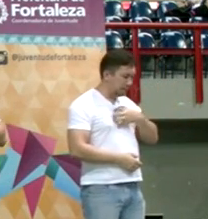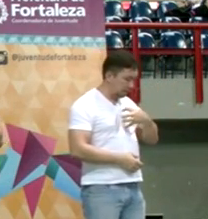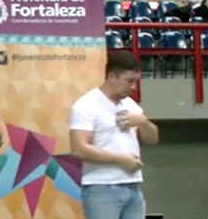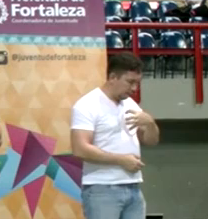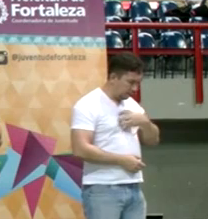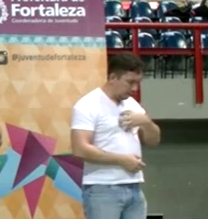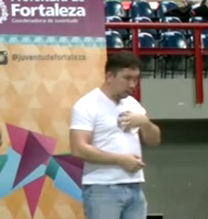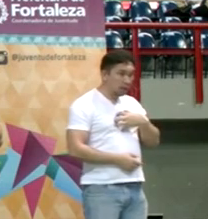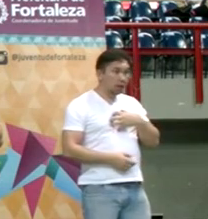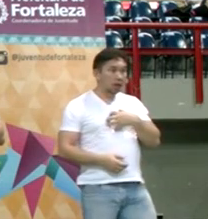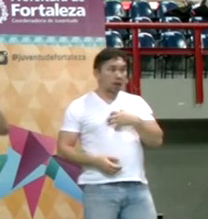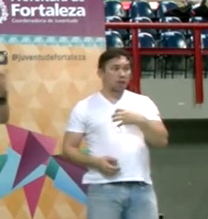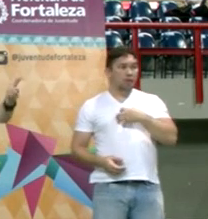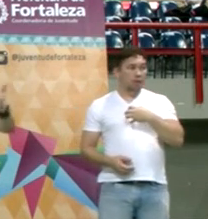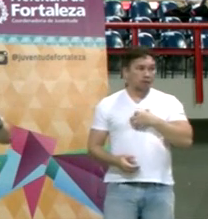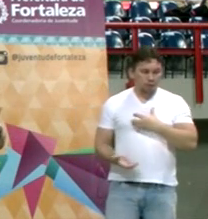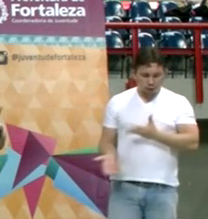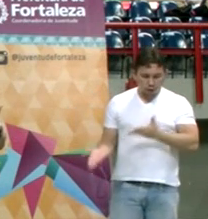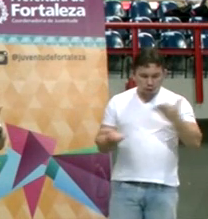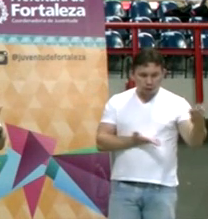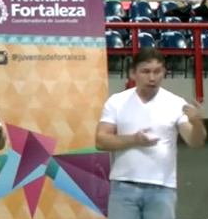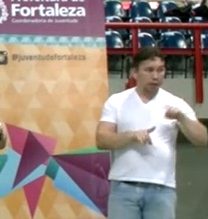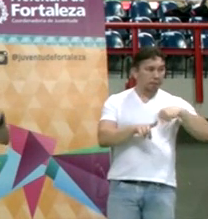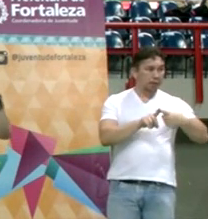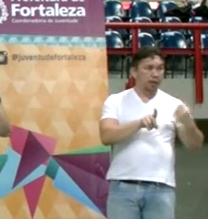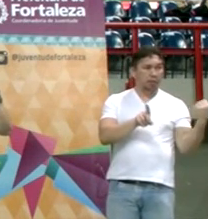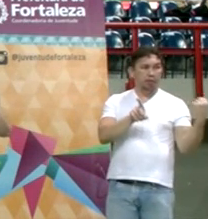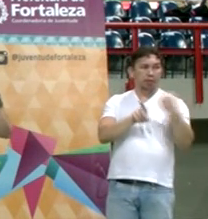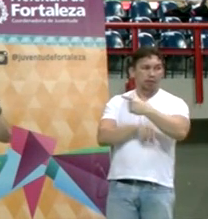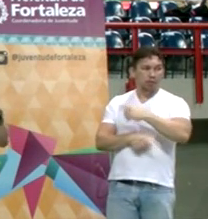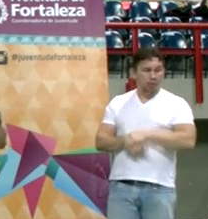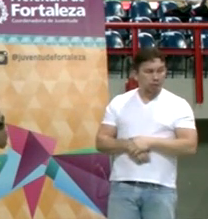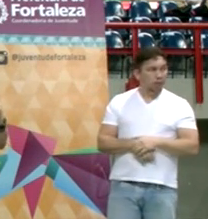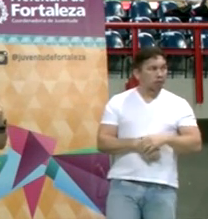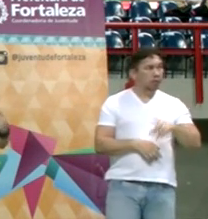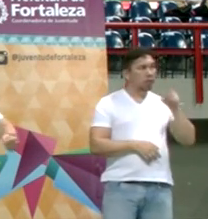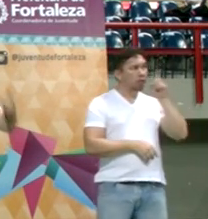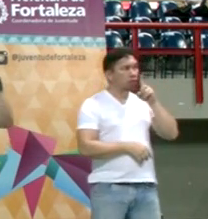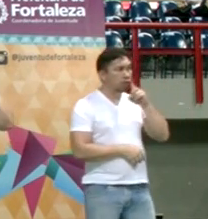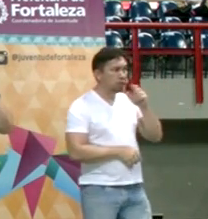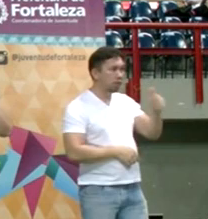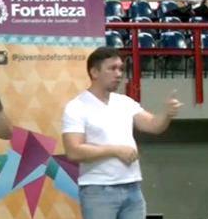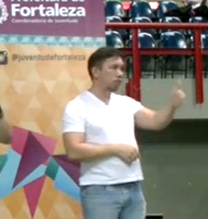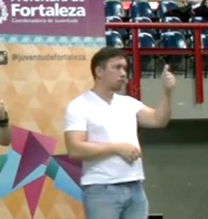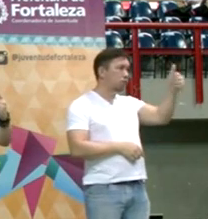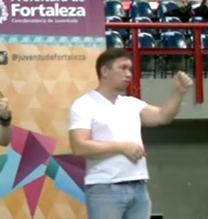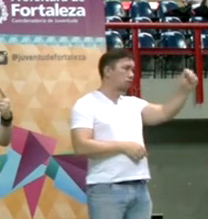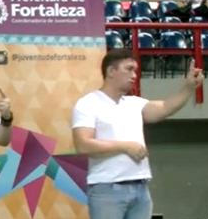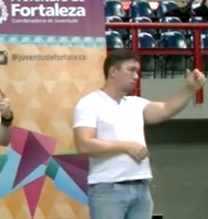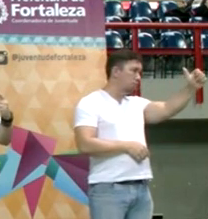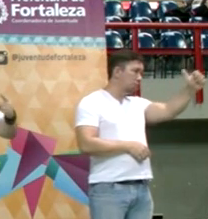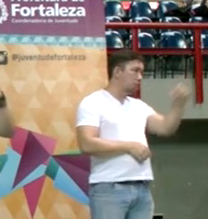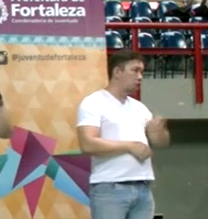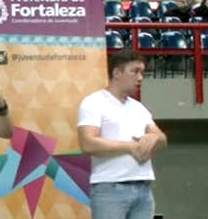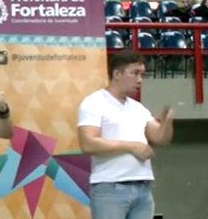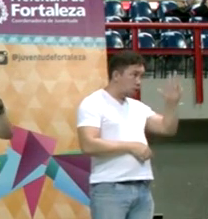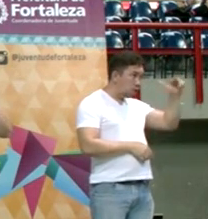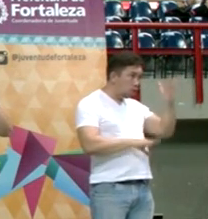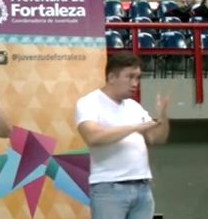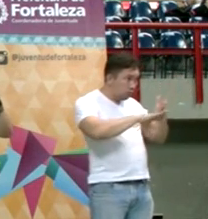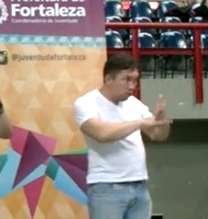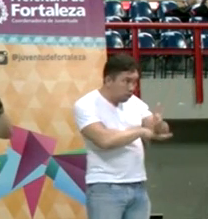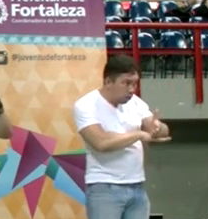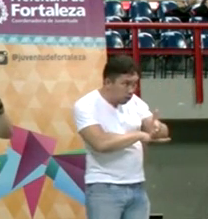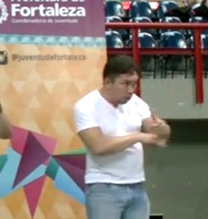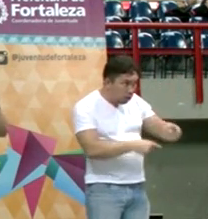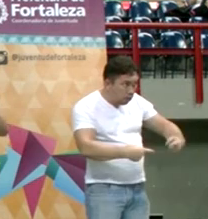foi convidado e foi expulso, que os Estados Unidos fez uma promessa, o governo americano: nunca mais eu vou me meter